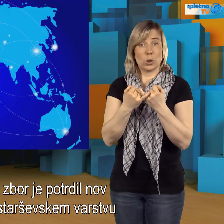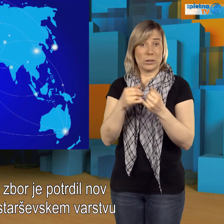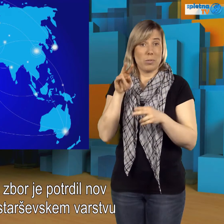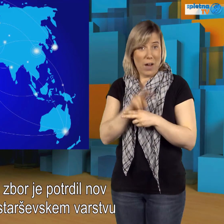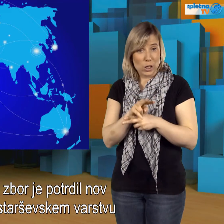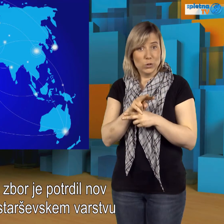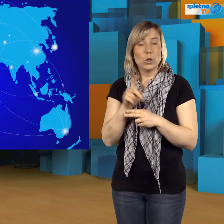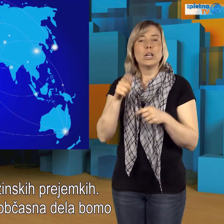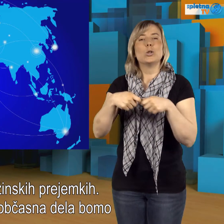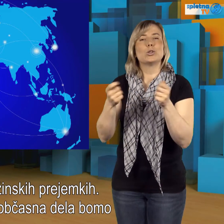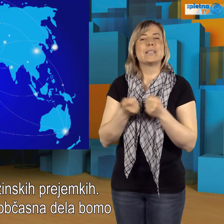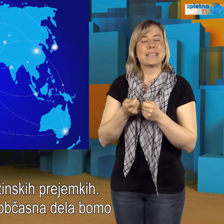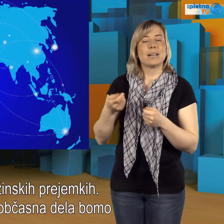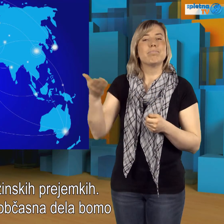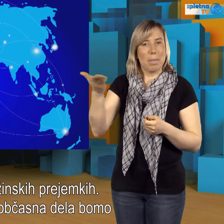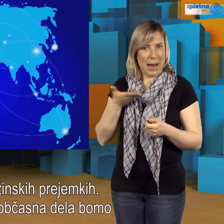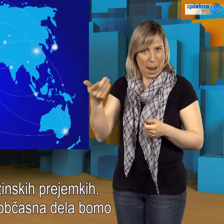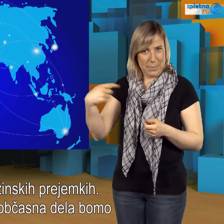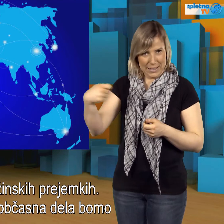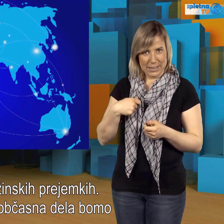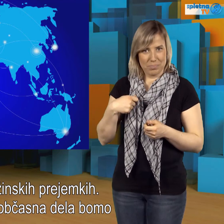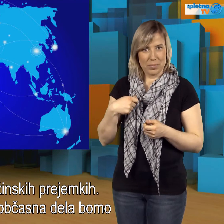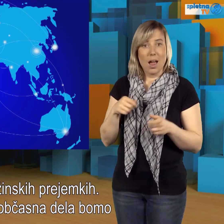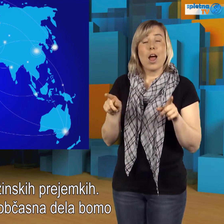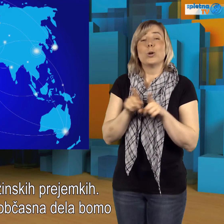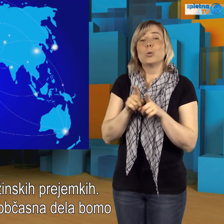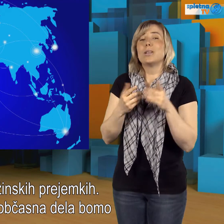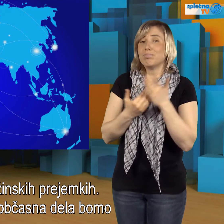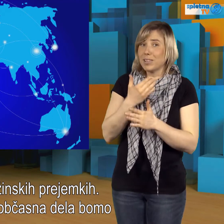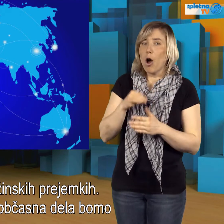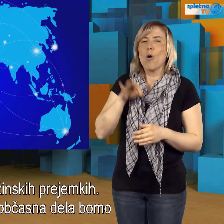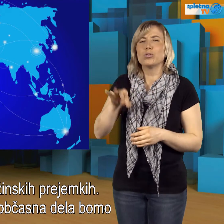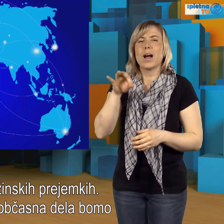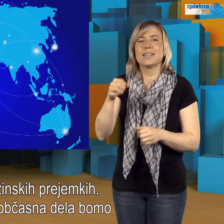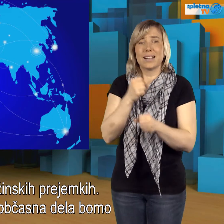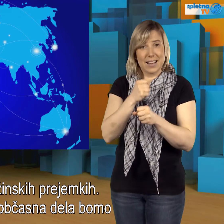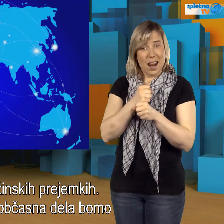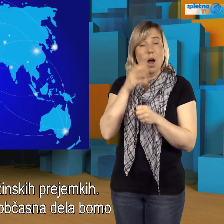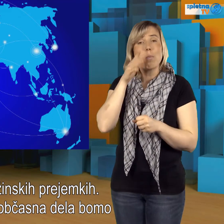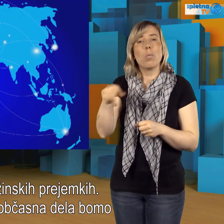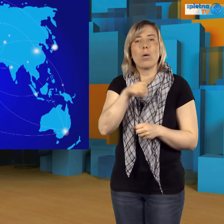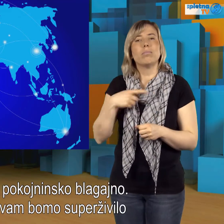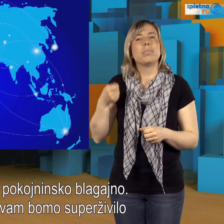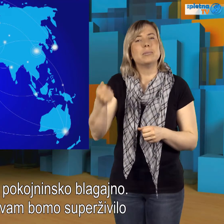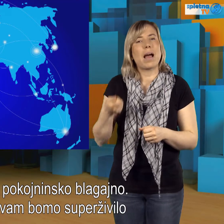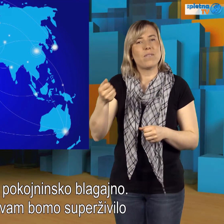starševskem varstvu in družinskih prejemkih. Tudi za občasna dela bomo prispevali v pokojninsko